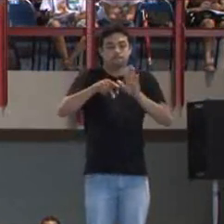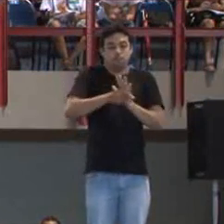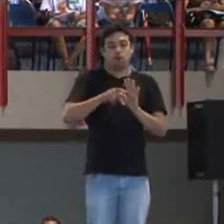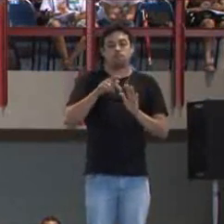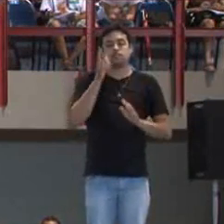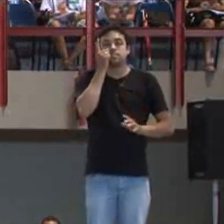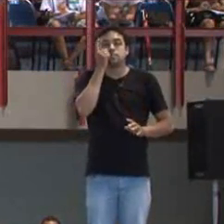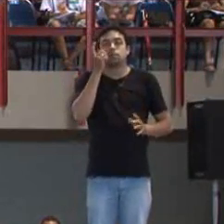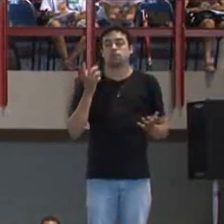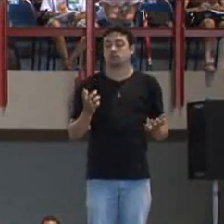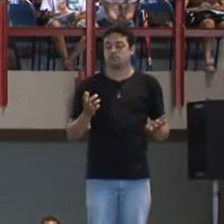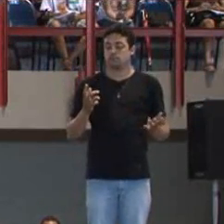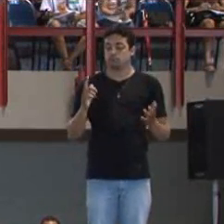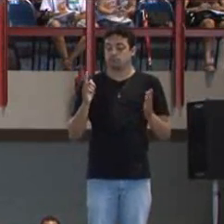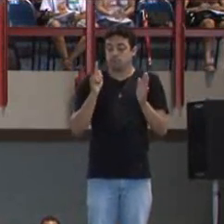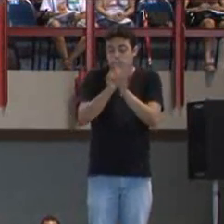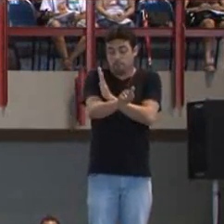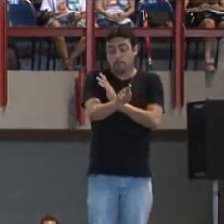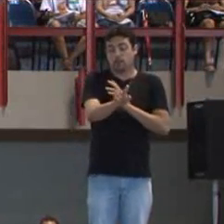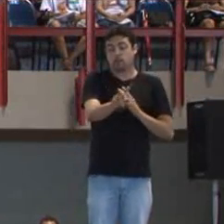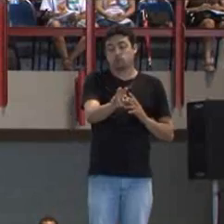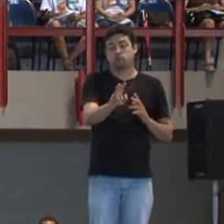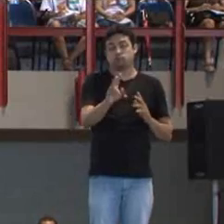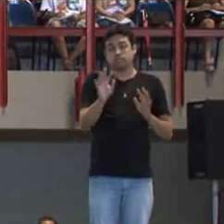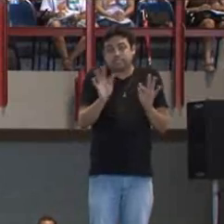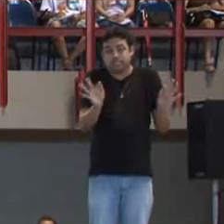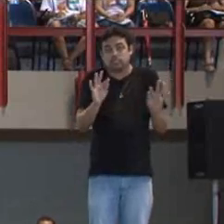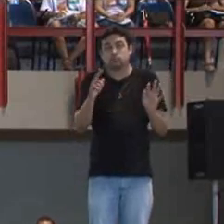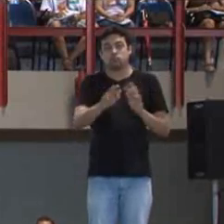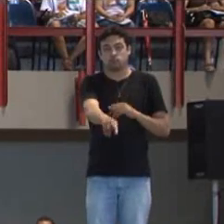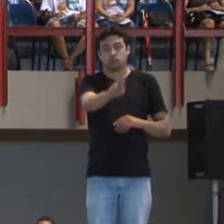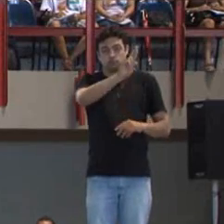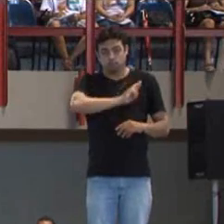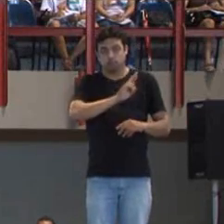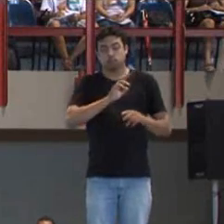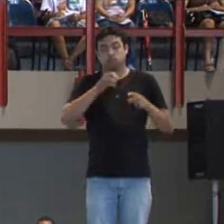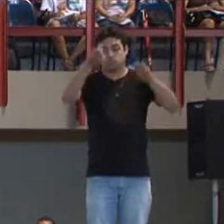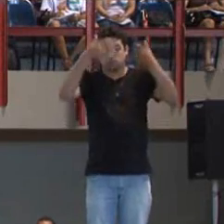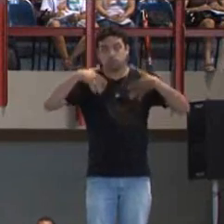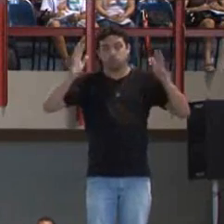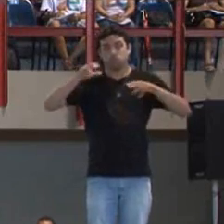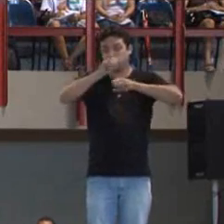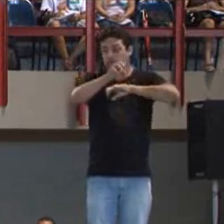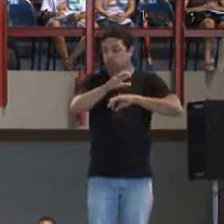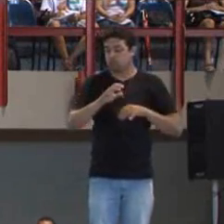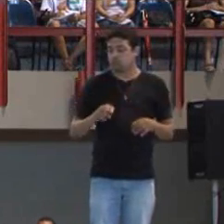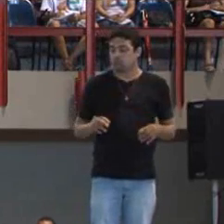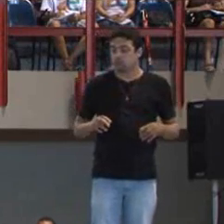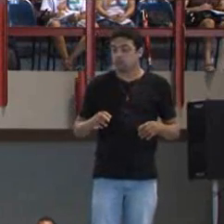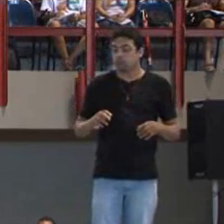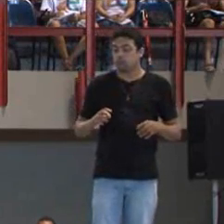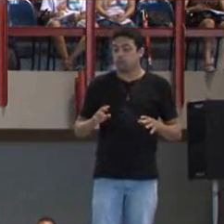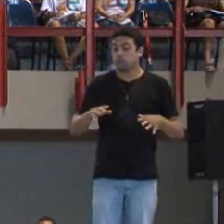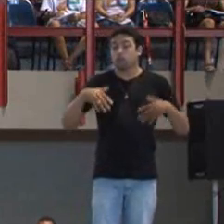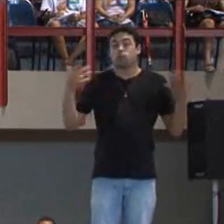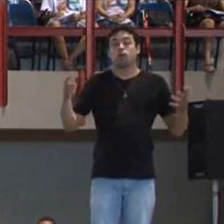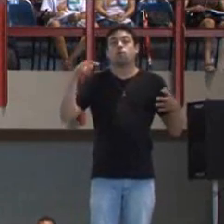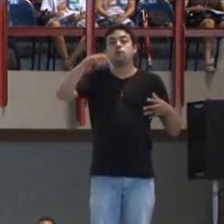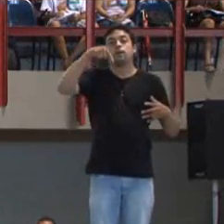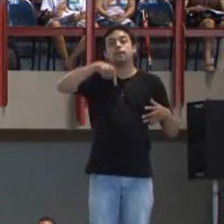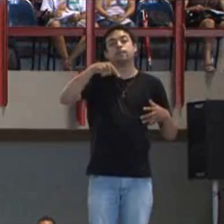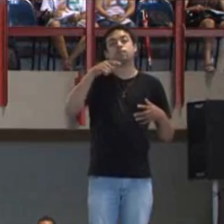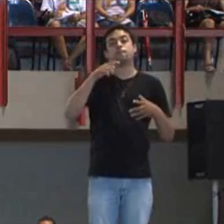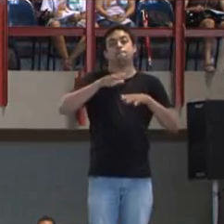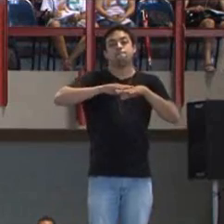bem simples, vou voltar e vocês sabem agora, porque a gente já falou nisso. Qual era o maior produto